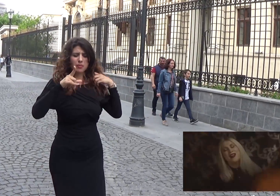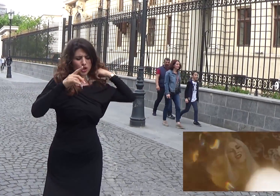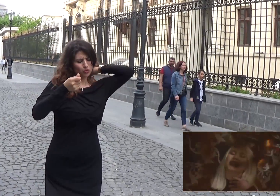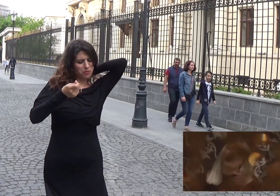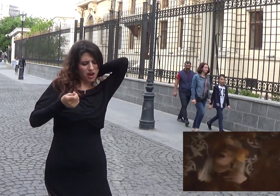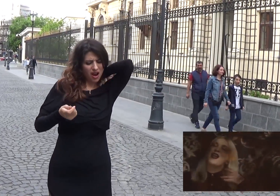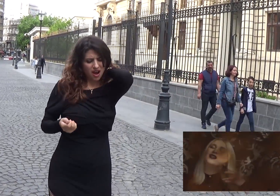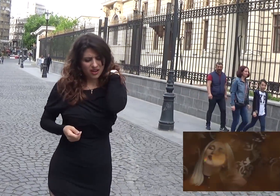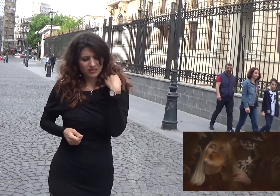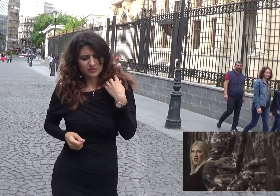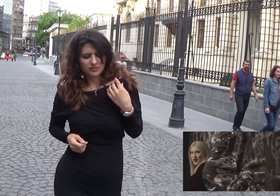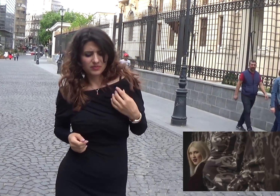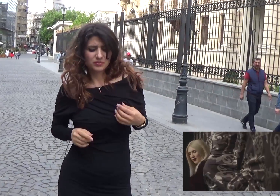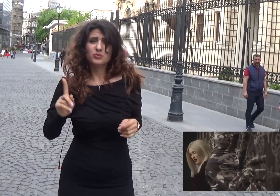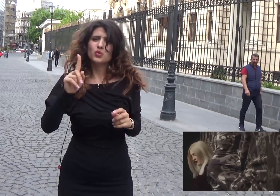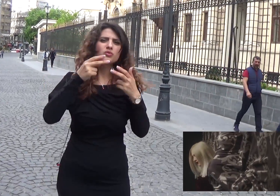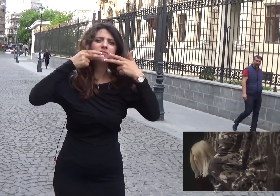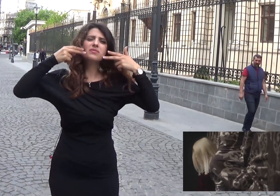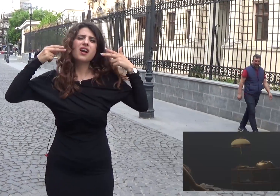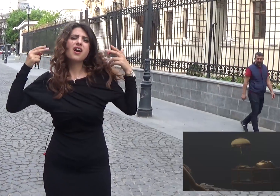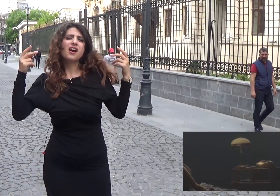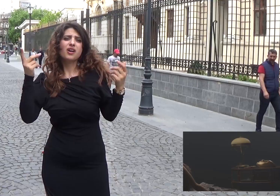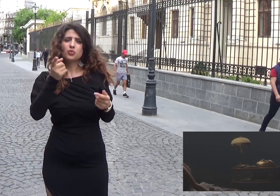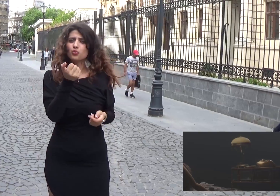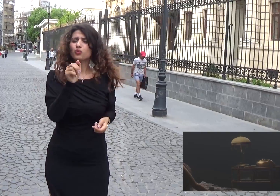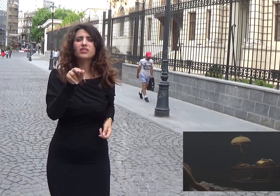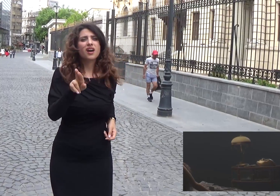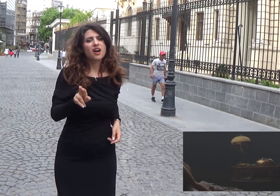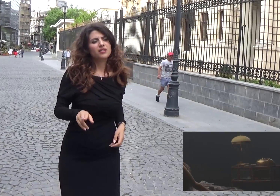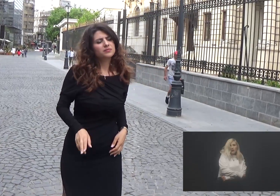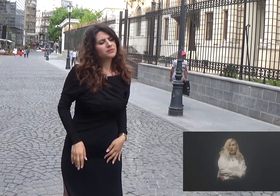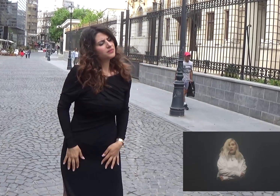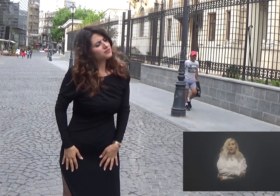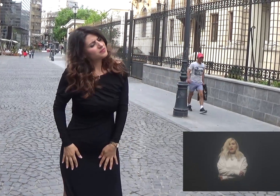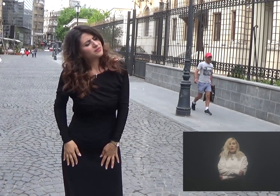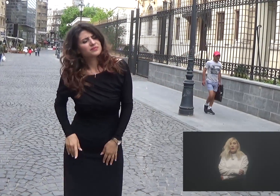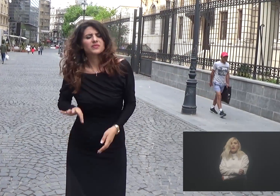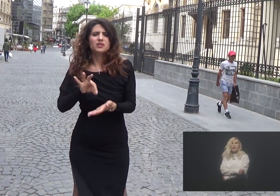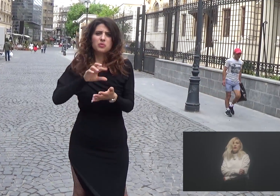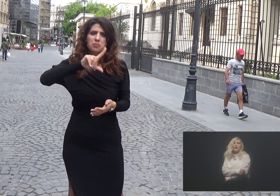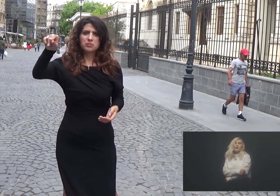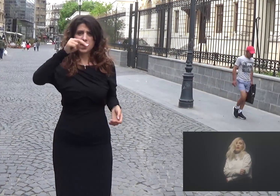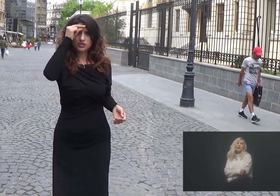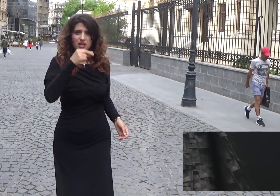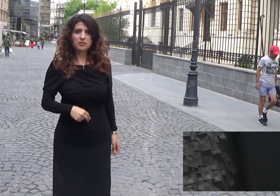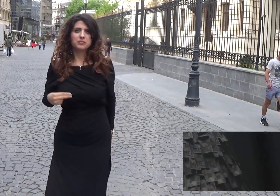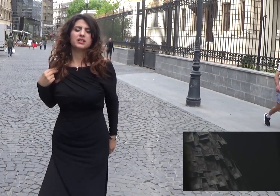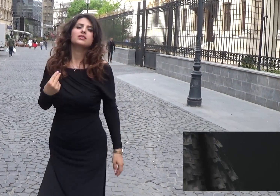se mărită pentru lei, niciun zâmbet măcar, în timp ce merge spre a ta.